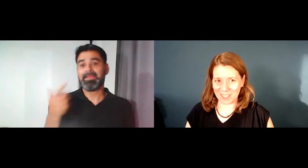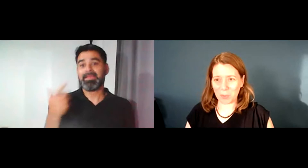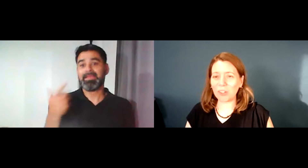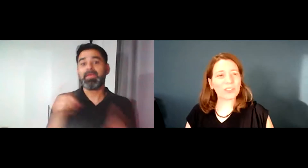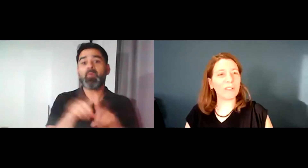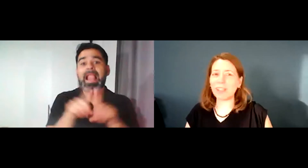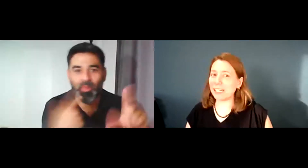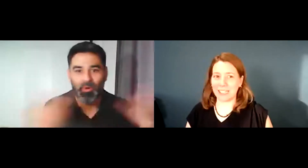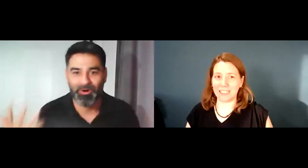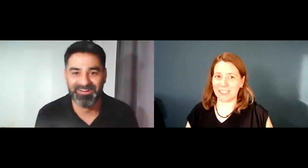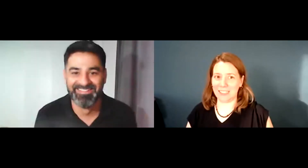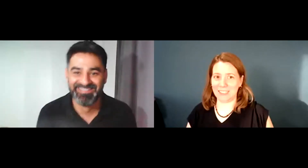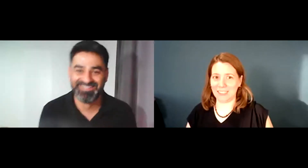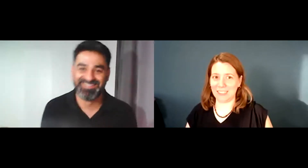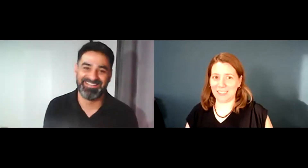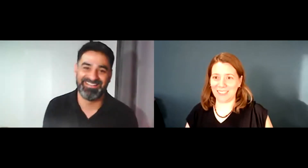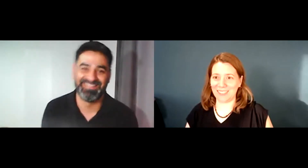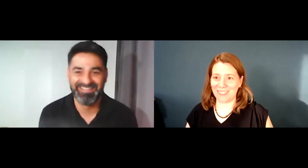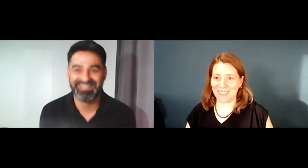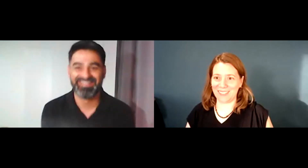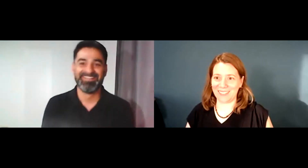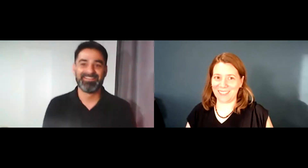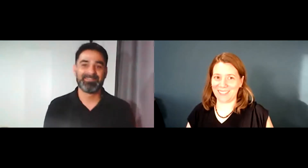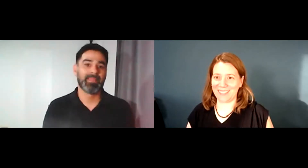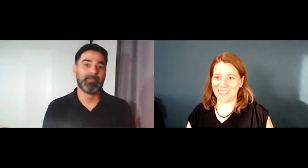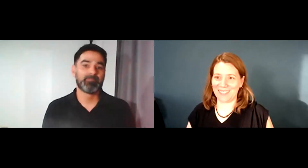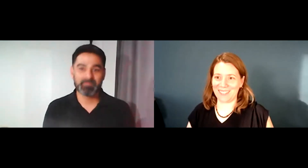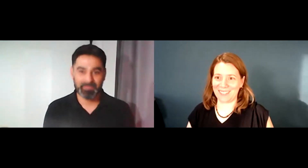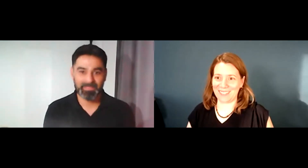Pero sos flaca. Sí, soy muy delgada.